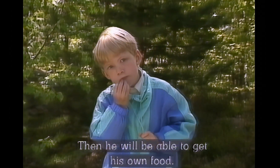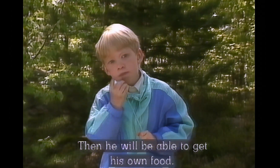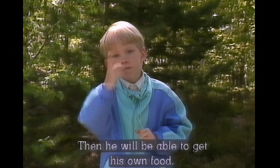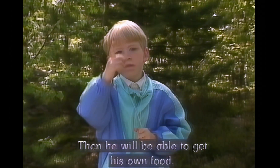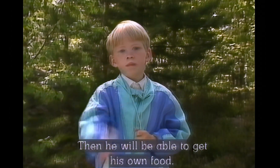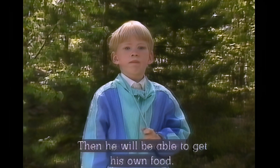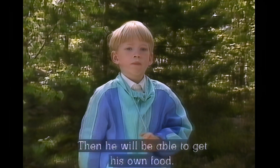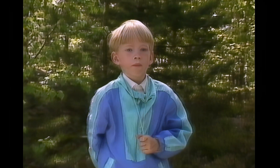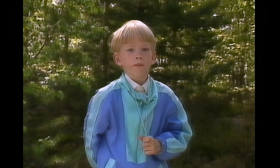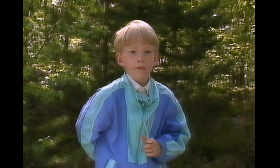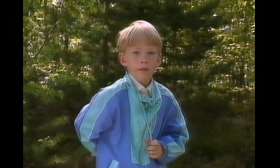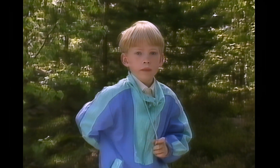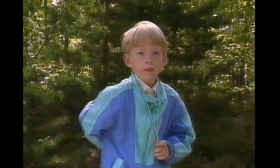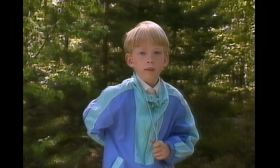Då kan han skaffa mat själv.